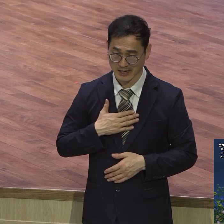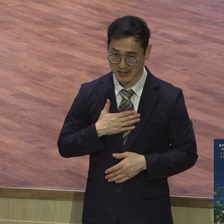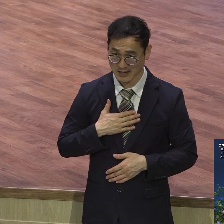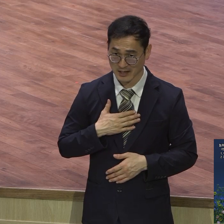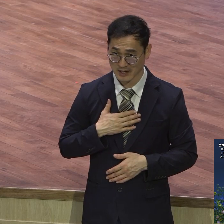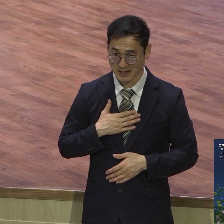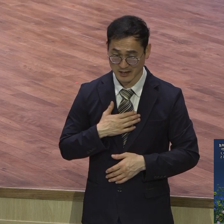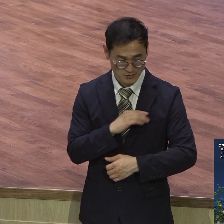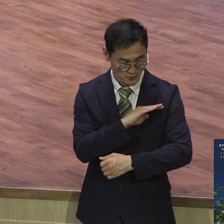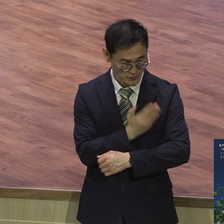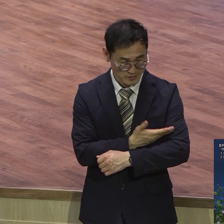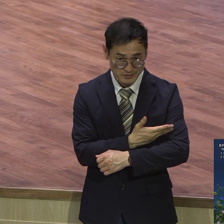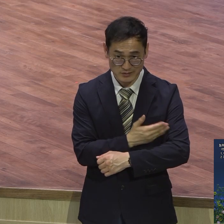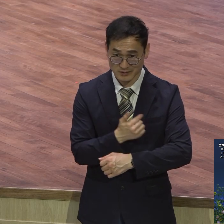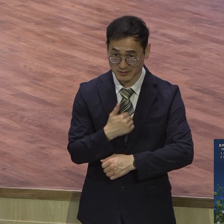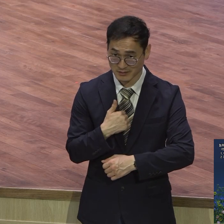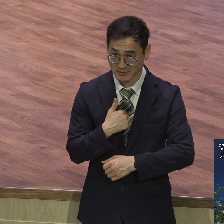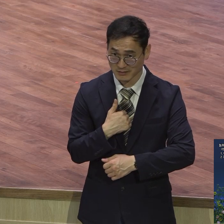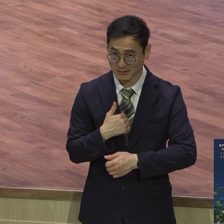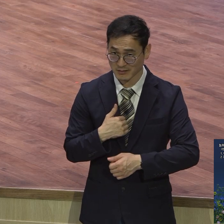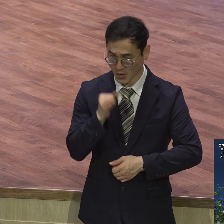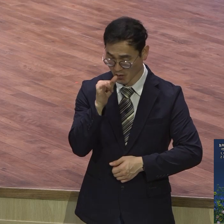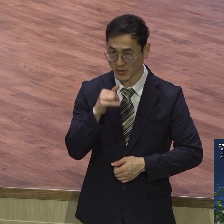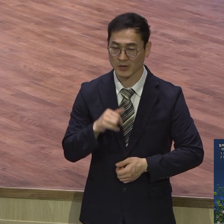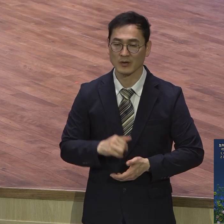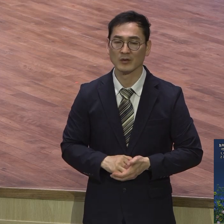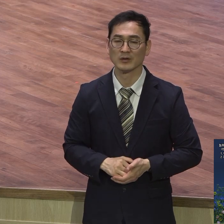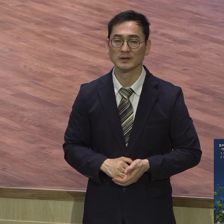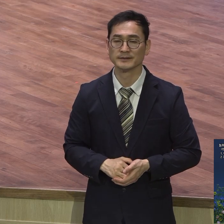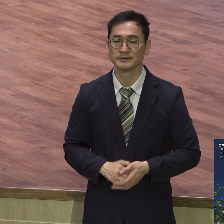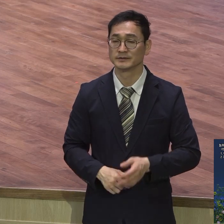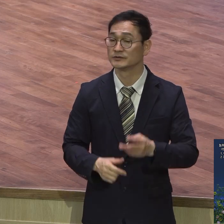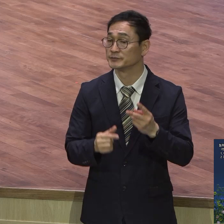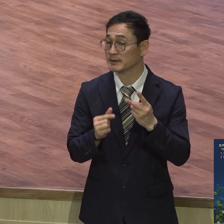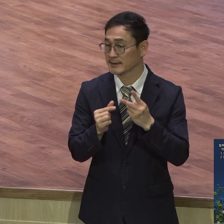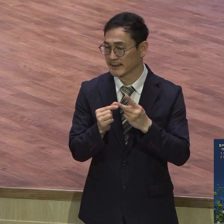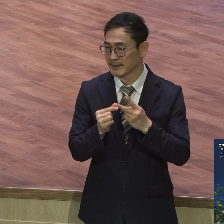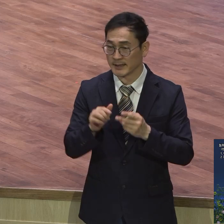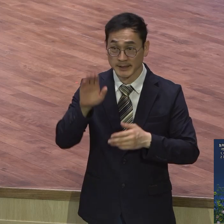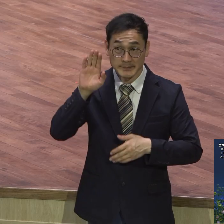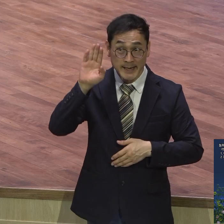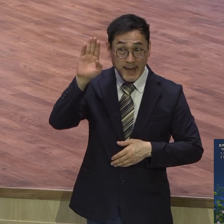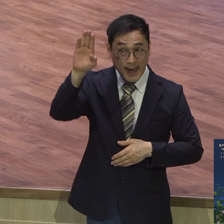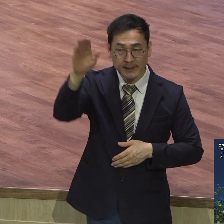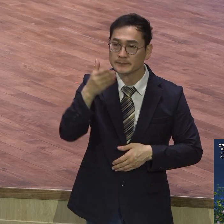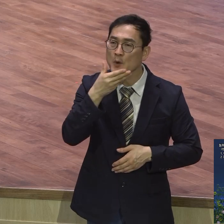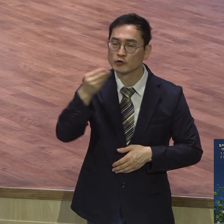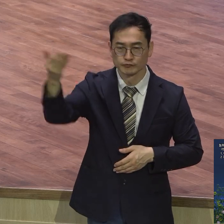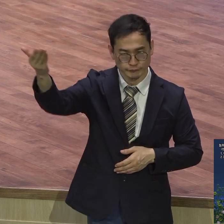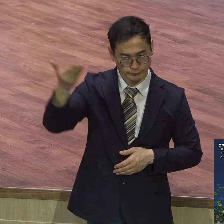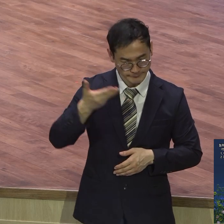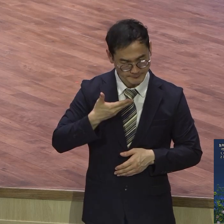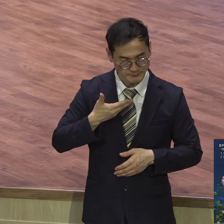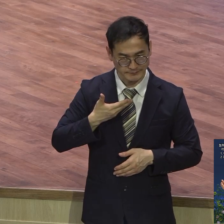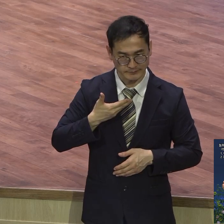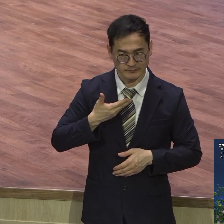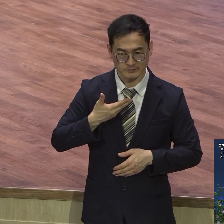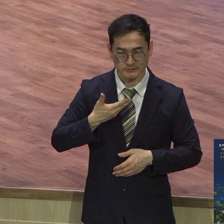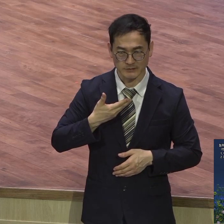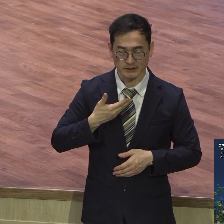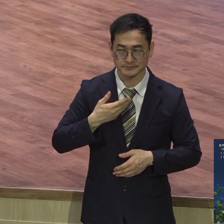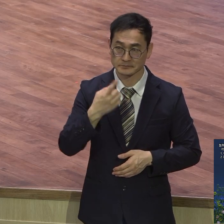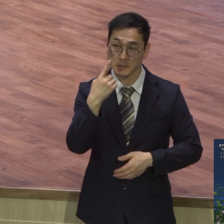가지고 봐야 돼요 그리고 또 한 가지는 미래에 주실 복을 바라보는 눈이 필요합니다 미래에 주실